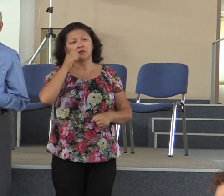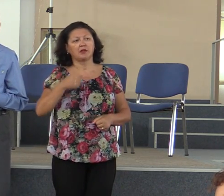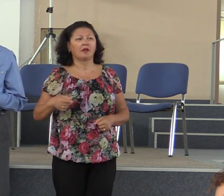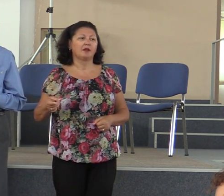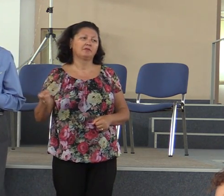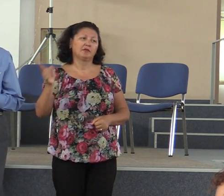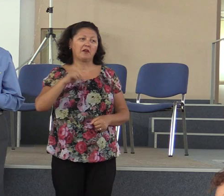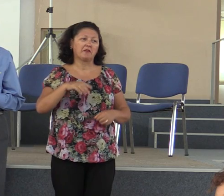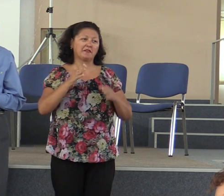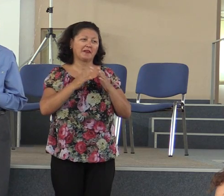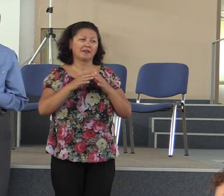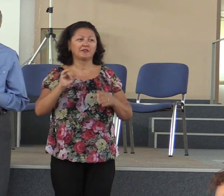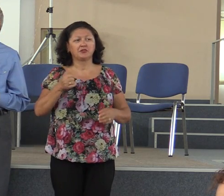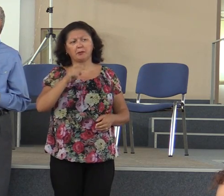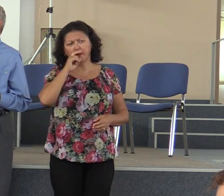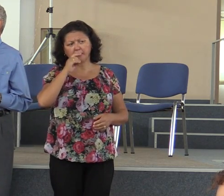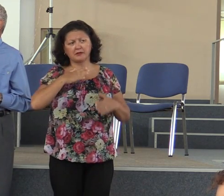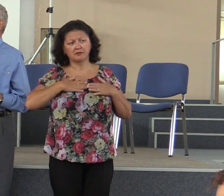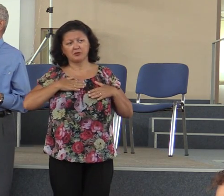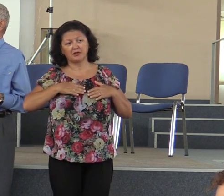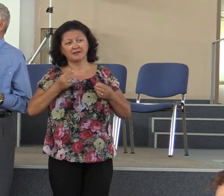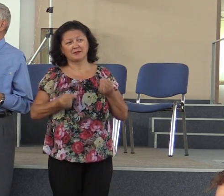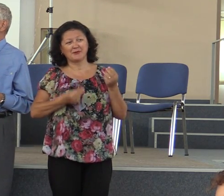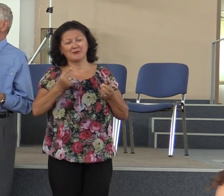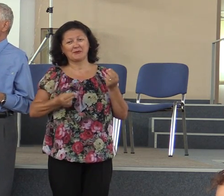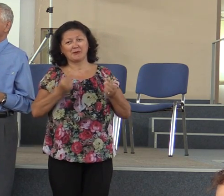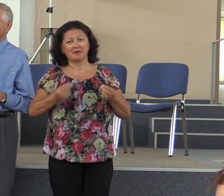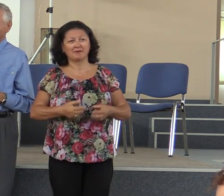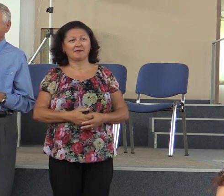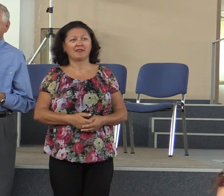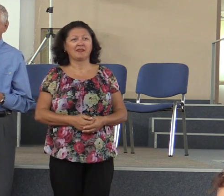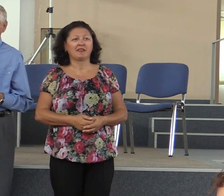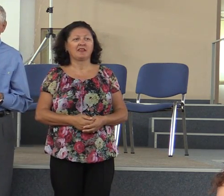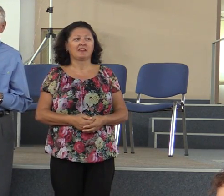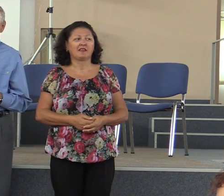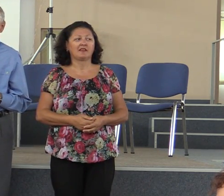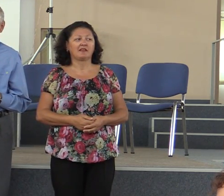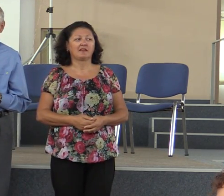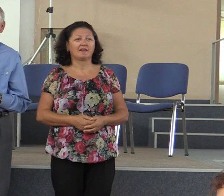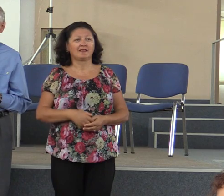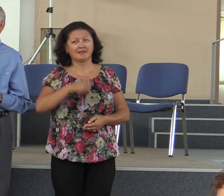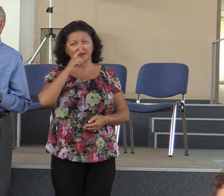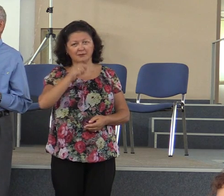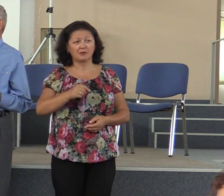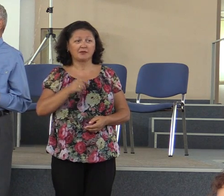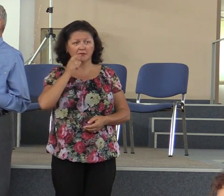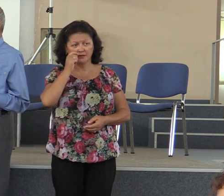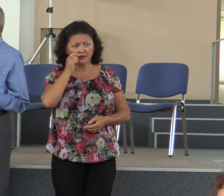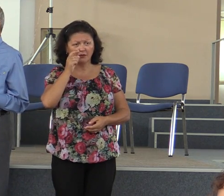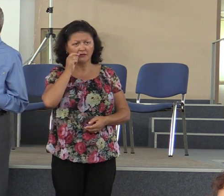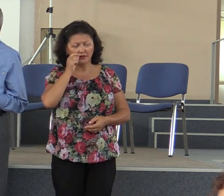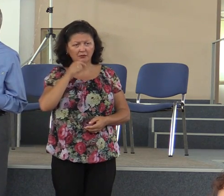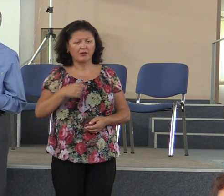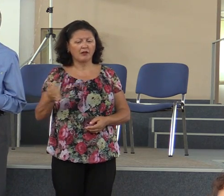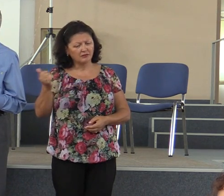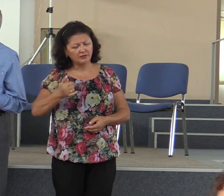și băiețelul dorea să se joace cu el. He said, "Daddy, daddy, please come out and play with me." Și a spus, "Tăticule, tăticule, vino